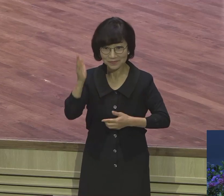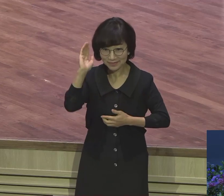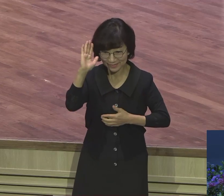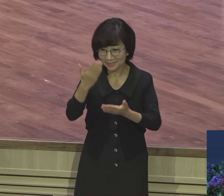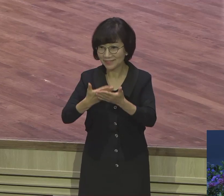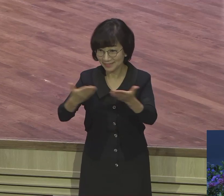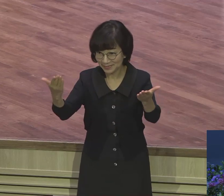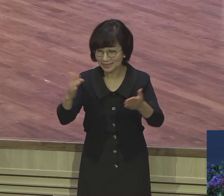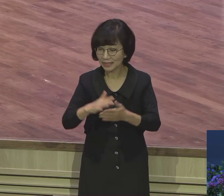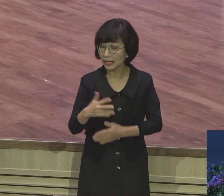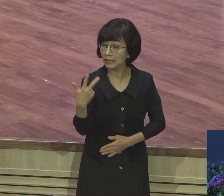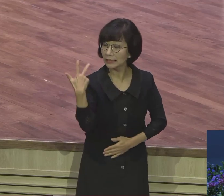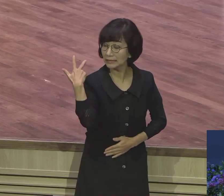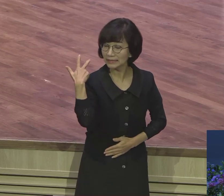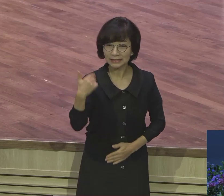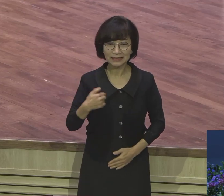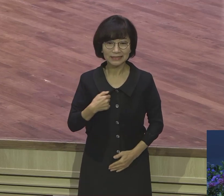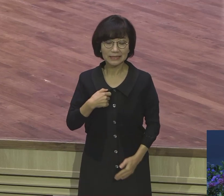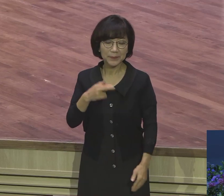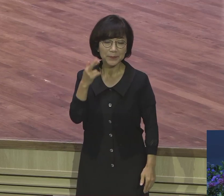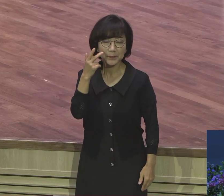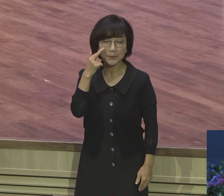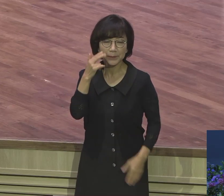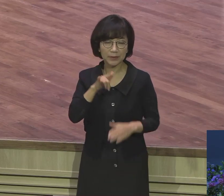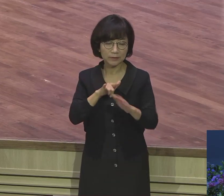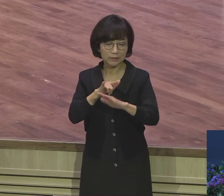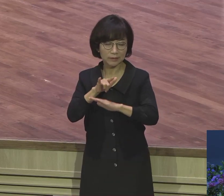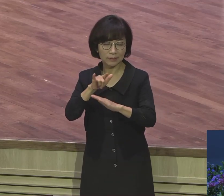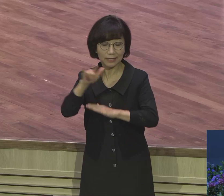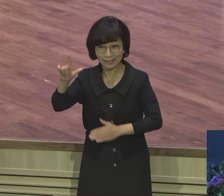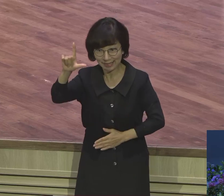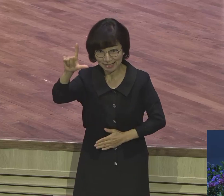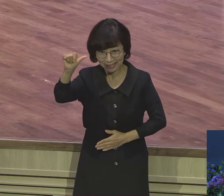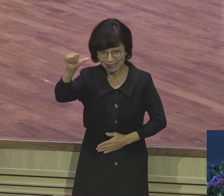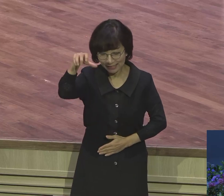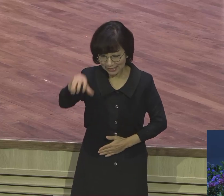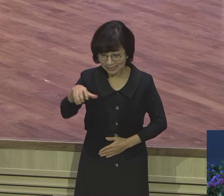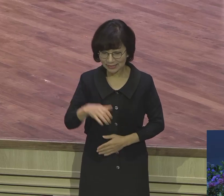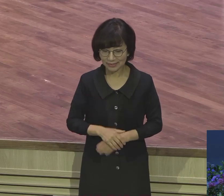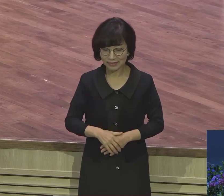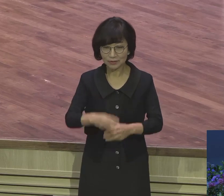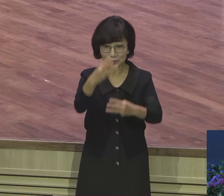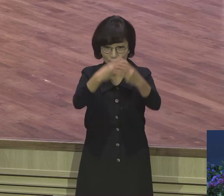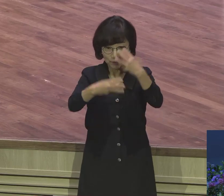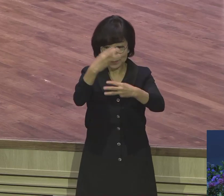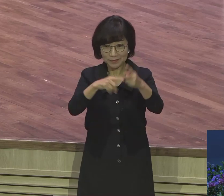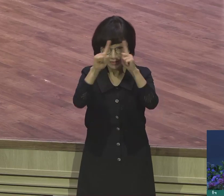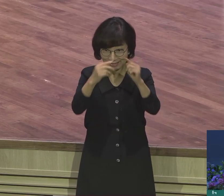미국 LA에서 알류 총장 특강과